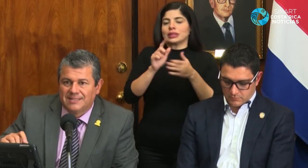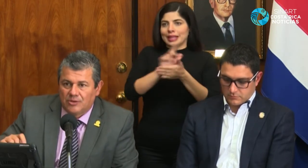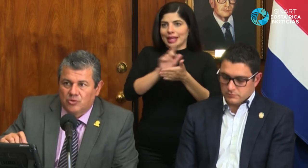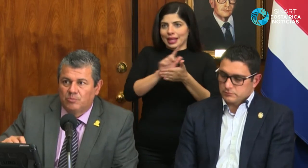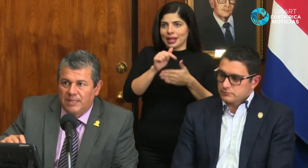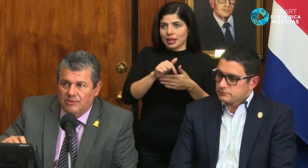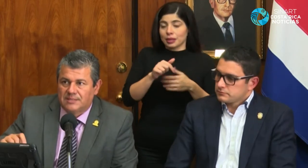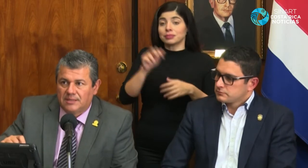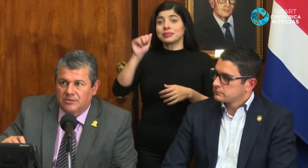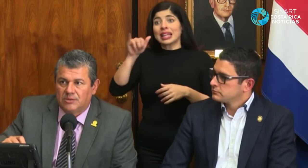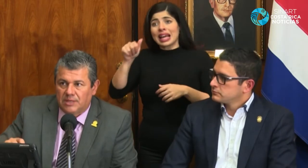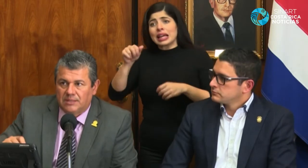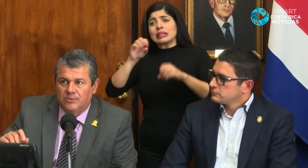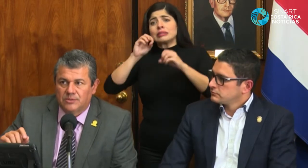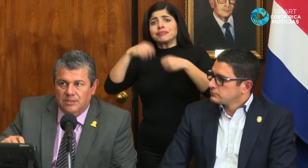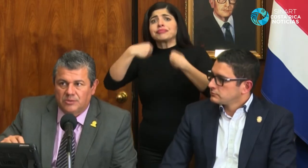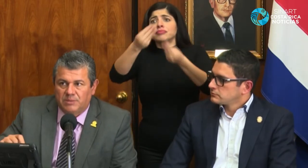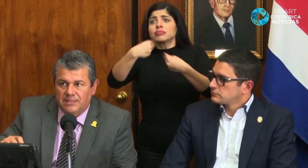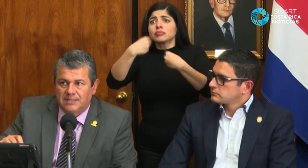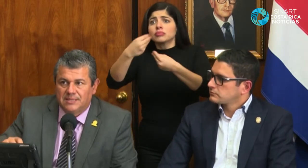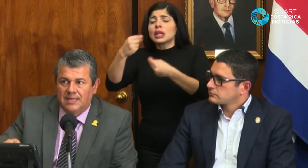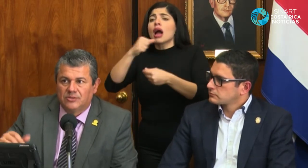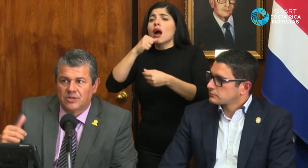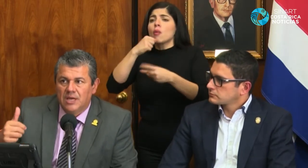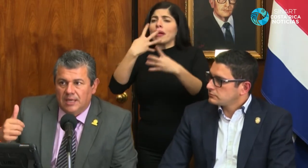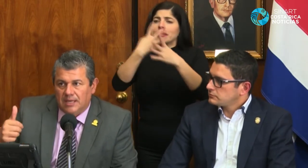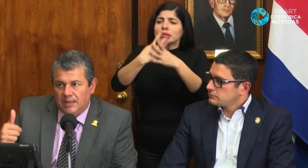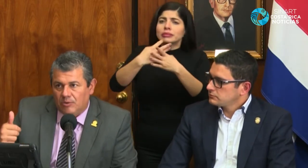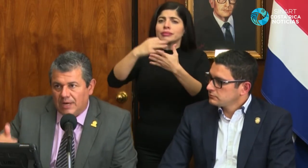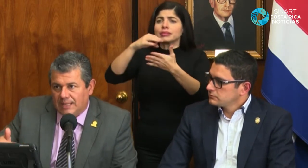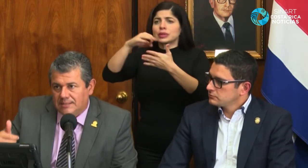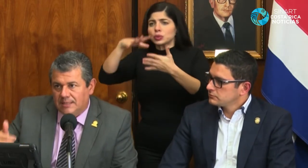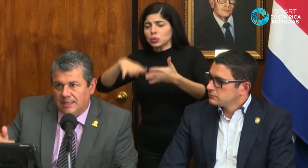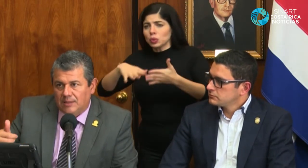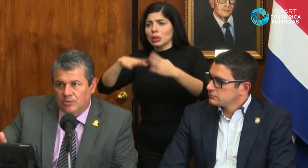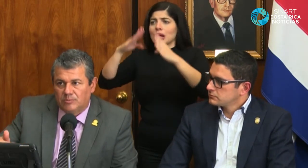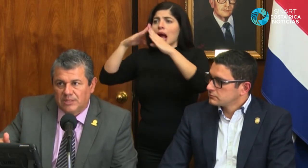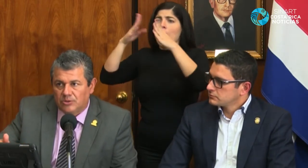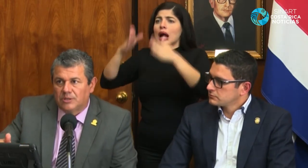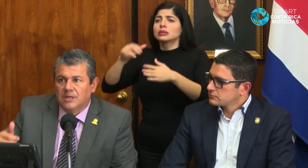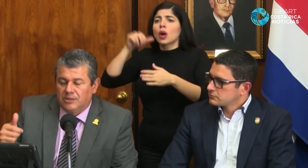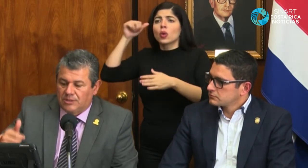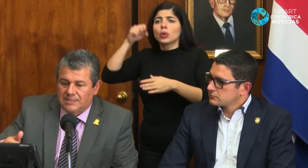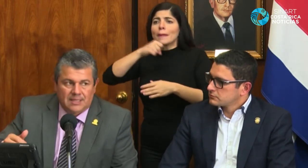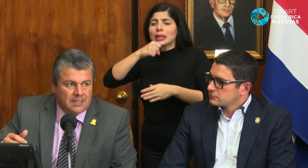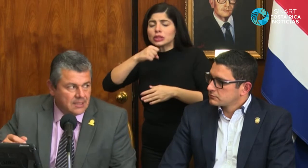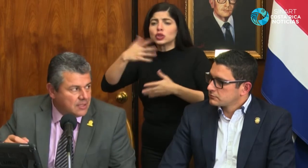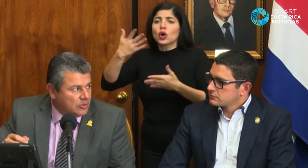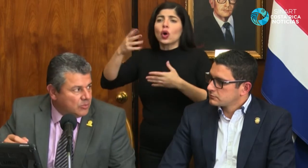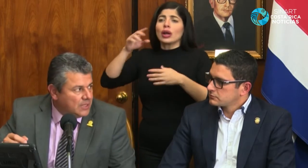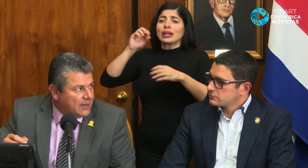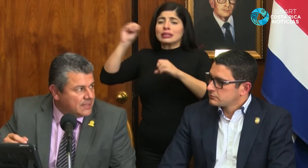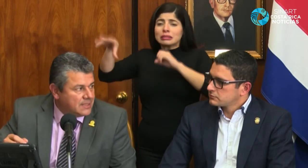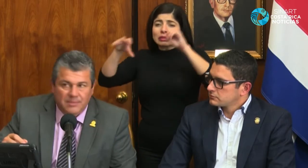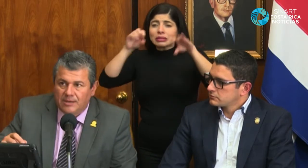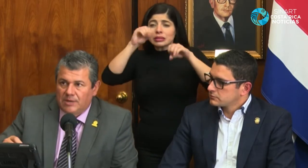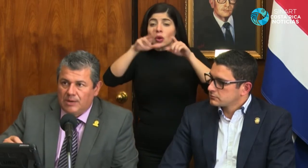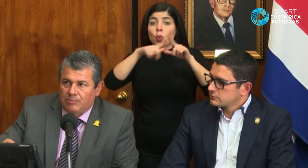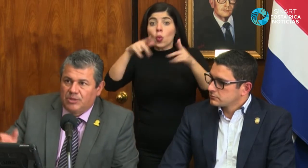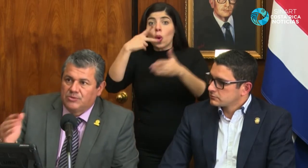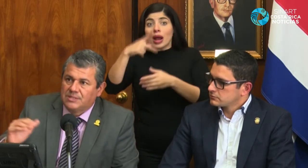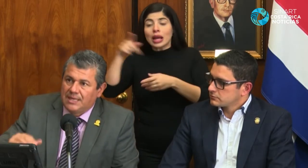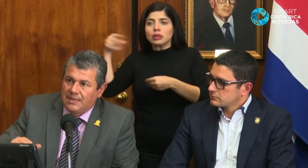ha estado supliendo a centros educativos, centros penitenciarios, hogares de adulto mayor y otra serie de sitios vulnerables también